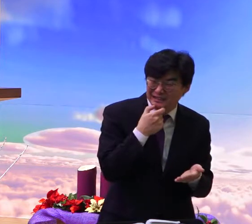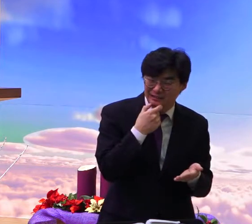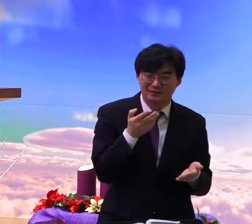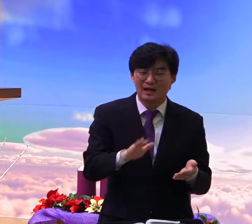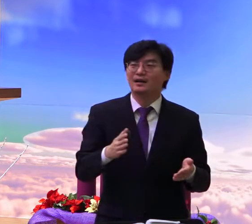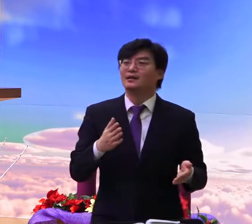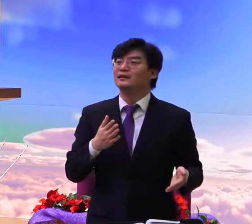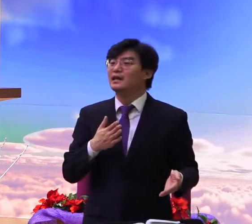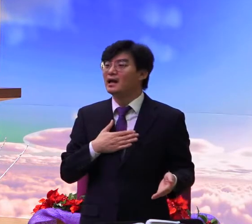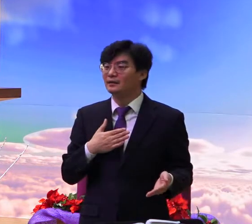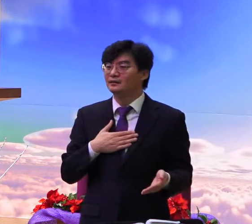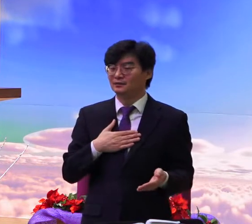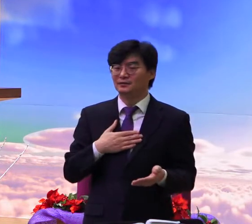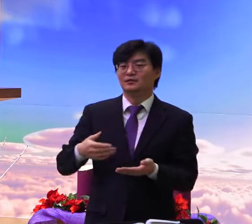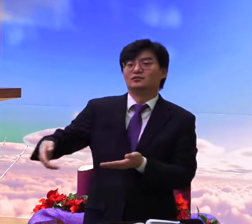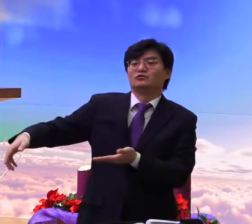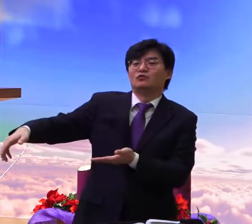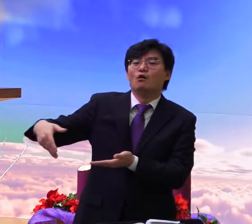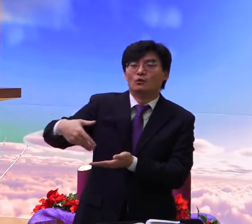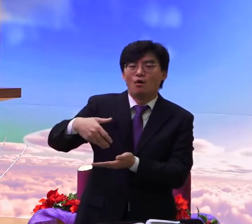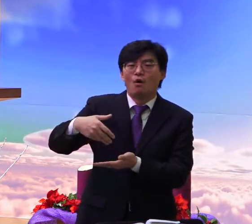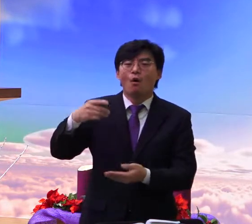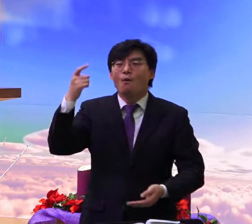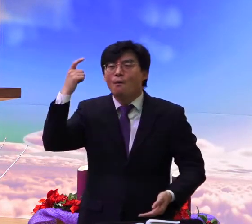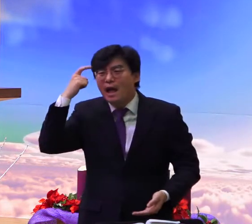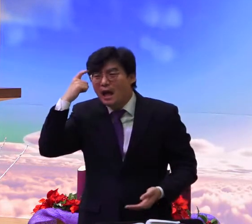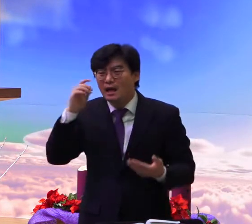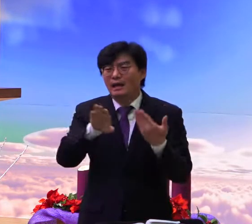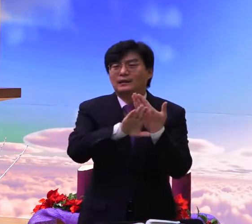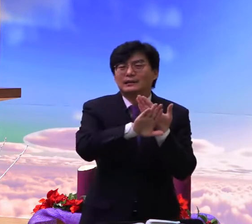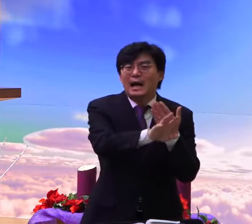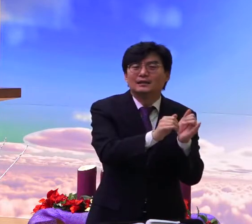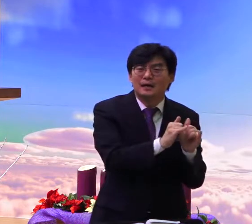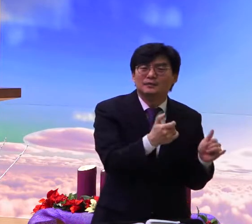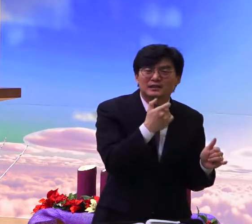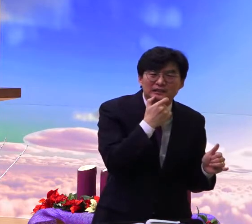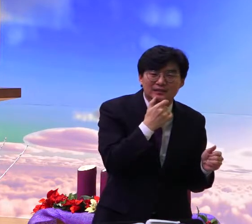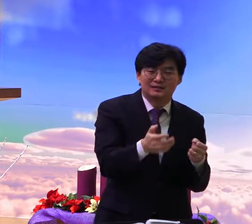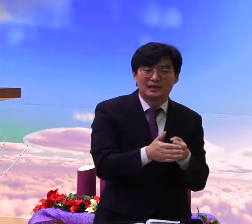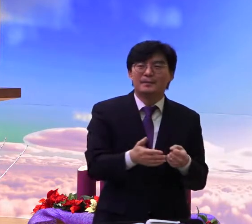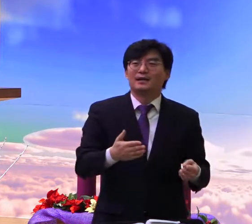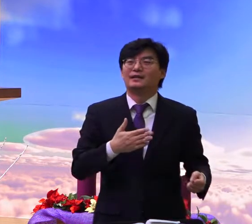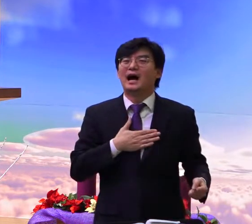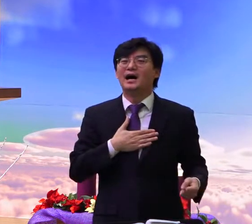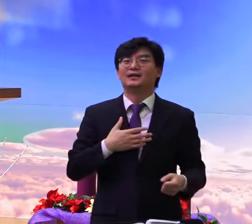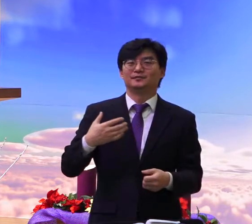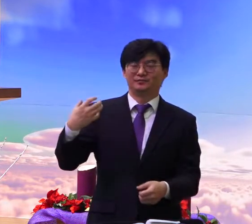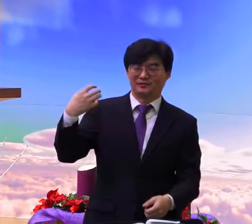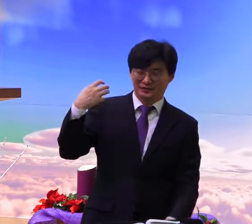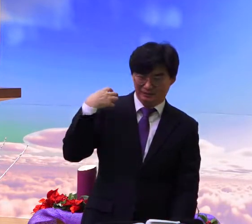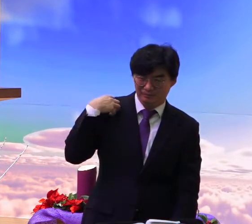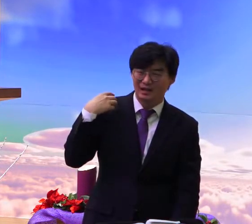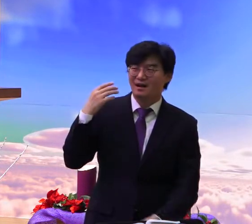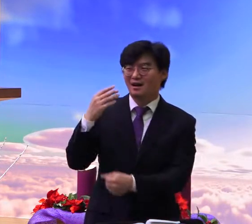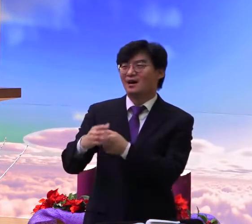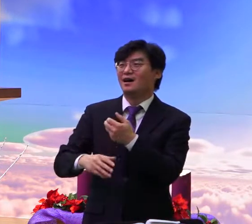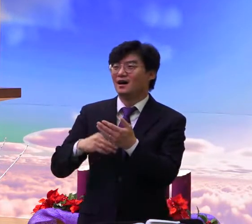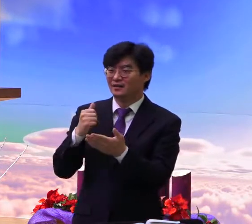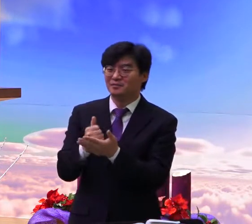들어보니까 남이 하기 싫어하기 때문에, 남이 하기 싫어하는 일, 저기를 하나님께서 보게 하셨고 내게 하나님 맡겨주신